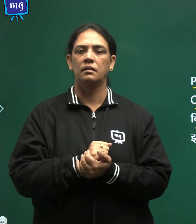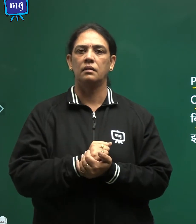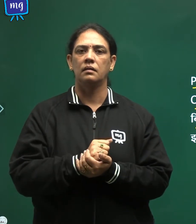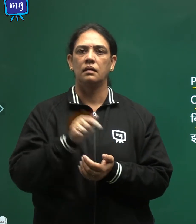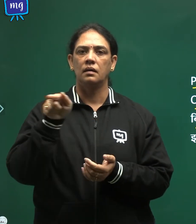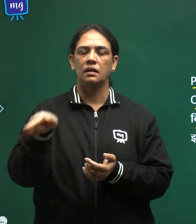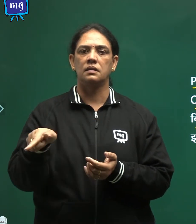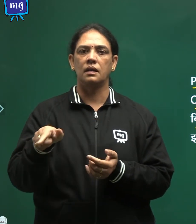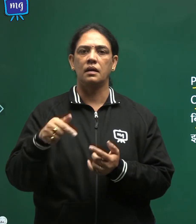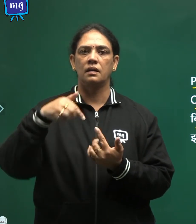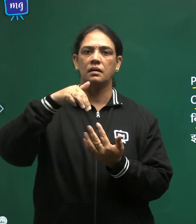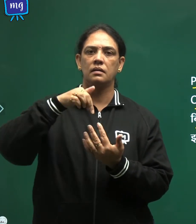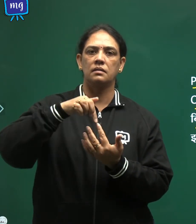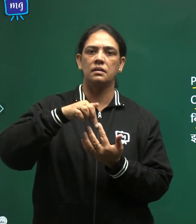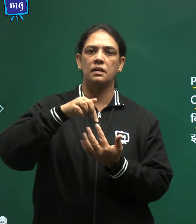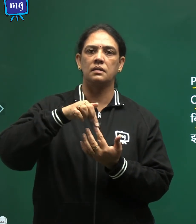इसके शीर्ष हैं।